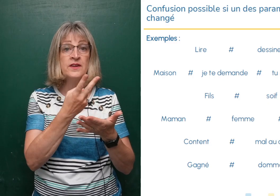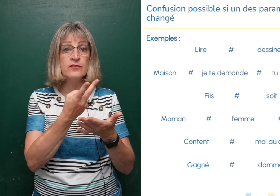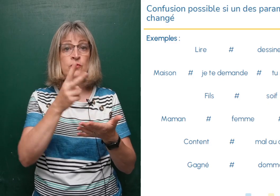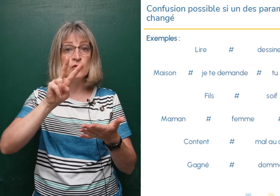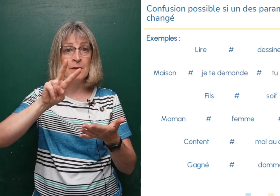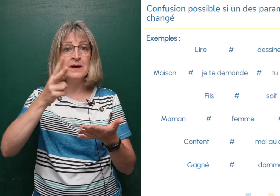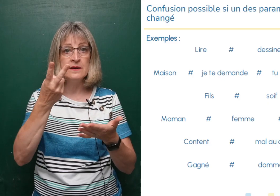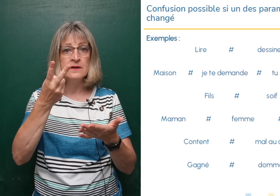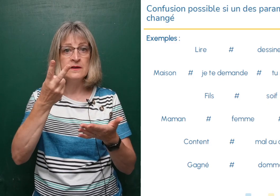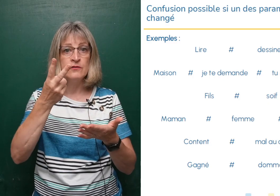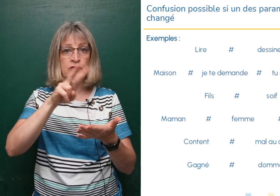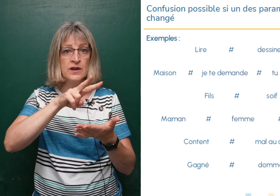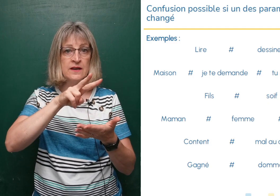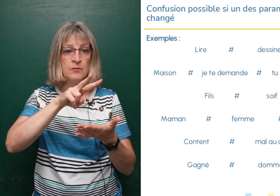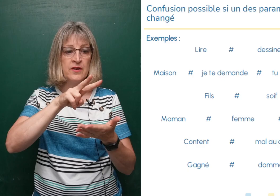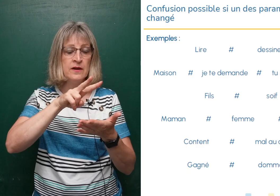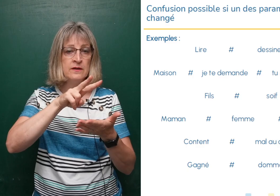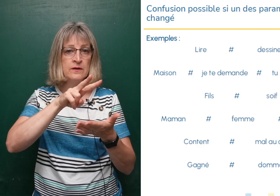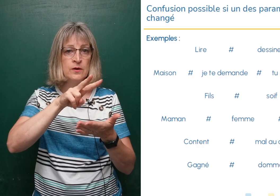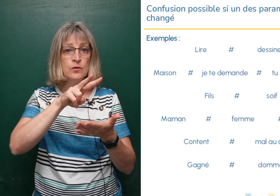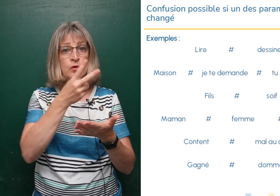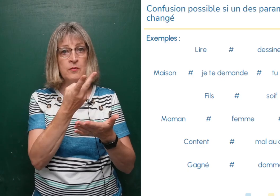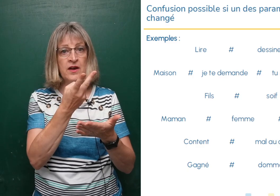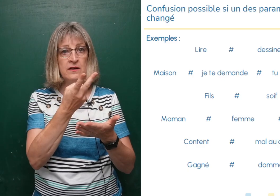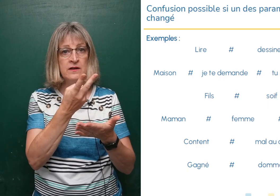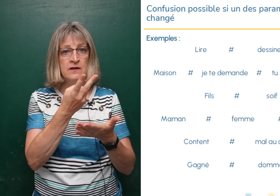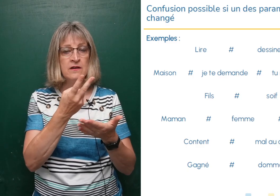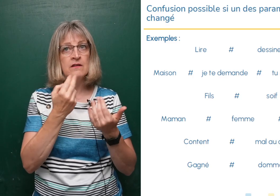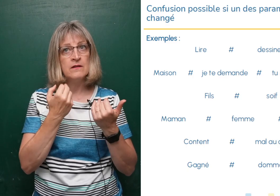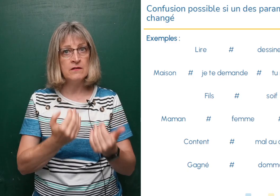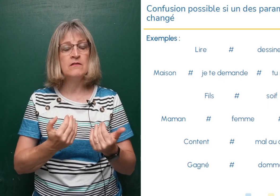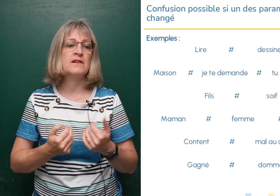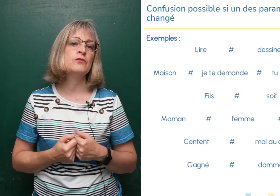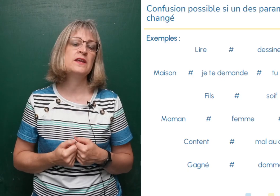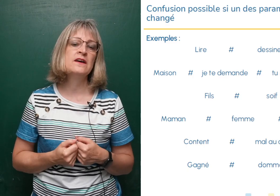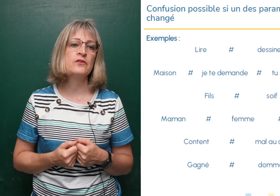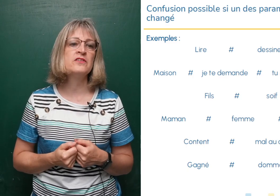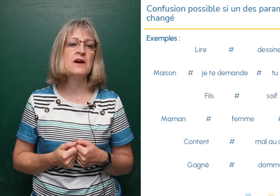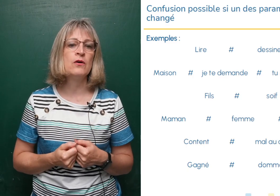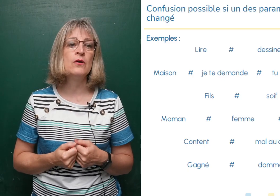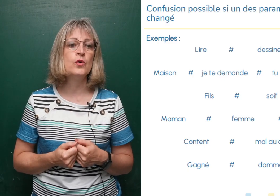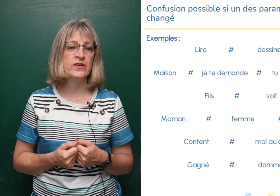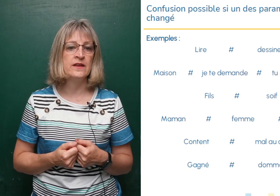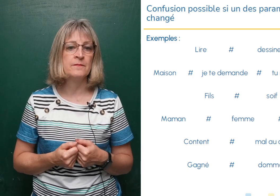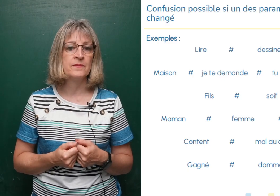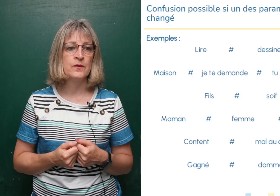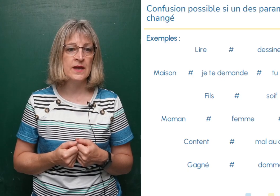l'orientation de ma main, suivant qu'elle est comme ça ou comme ça, va donner un sens différent au signe. Ok?